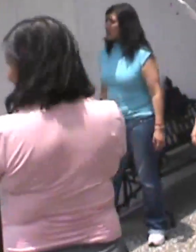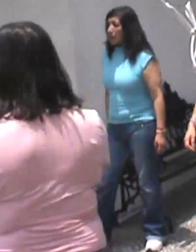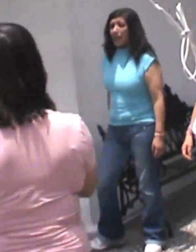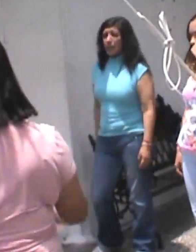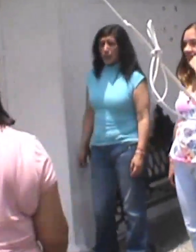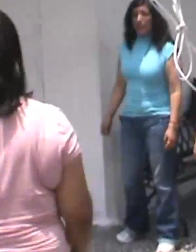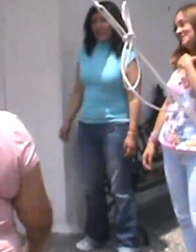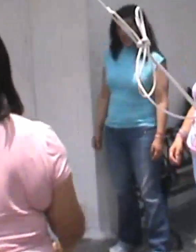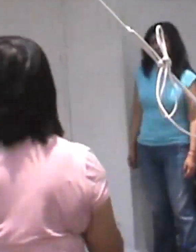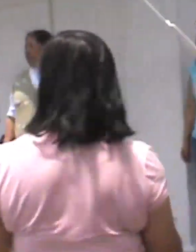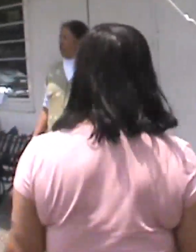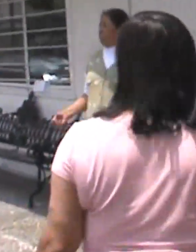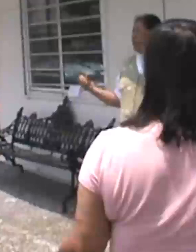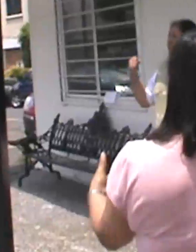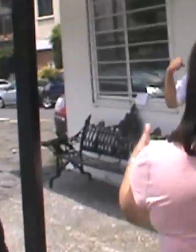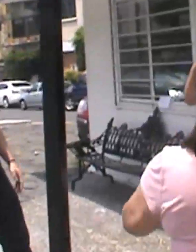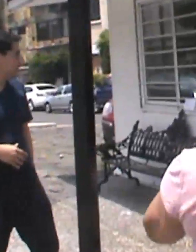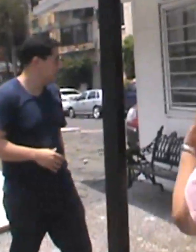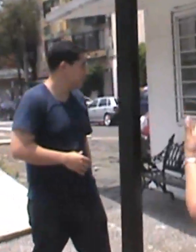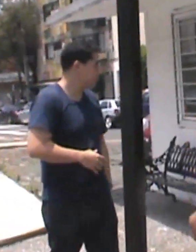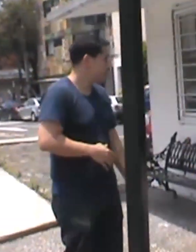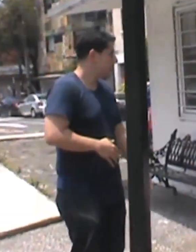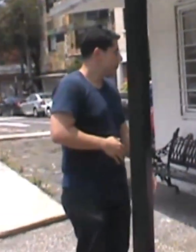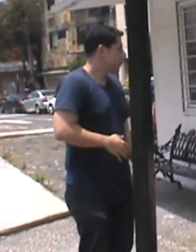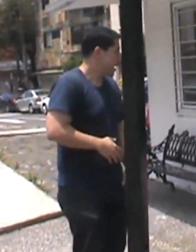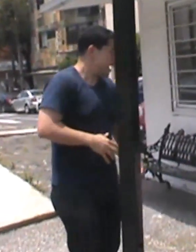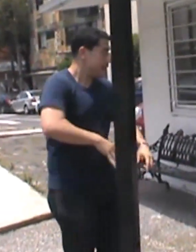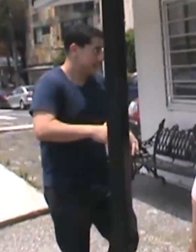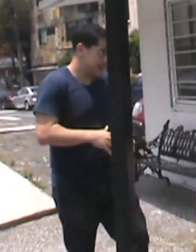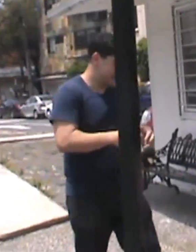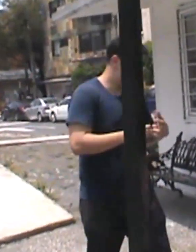están aquí recibiendo clases de defensa personal con David.